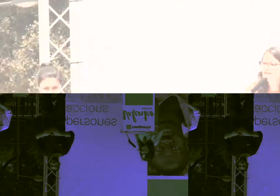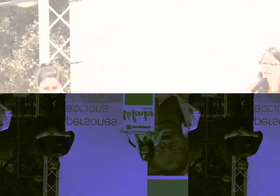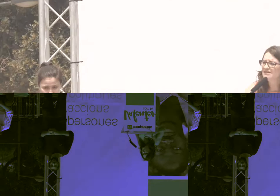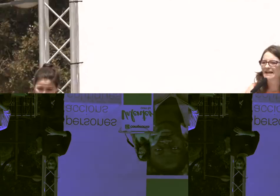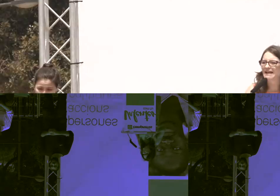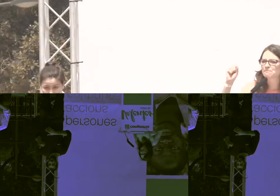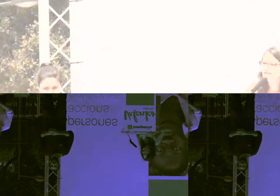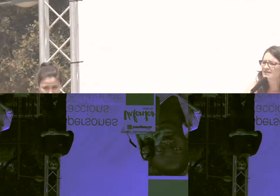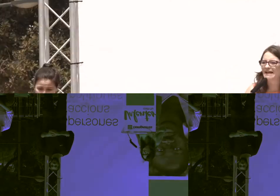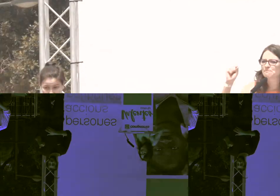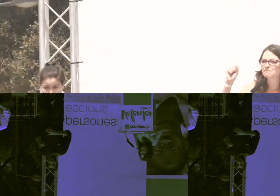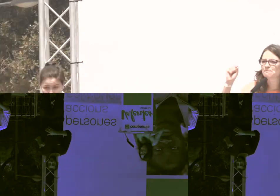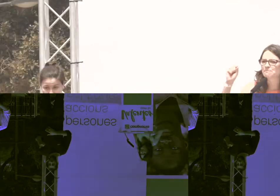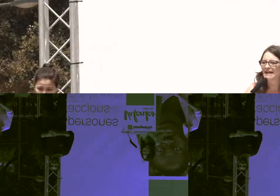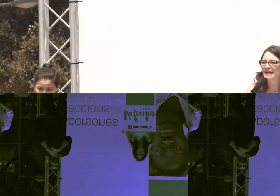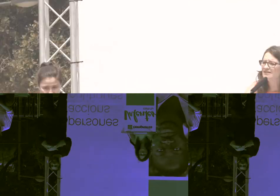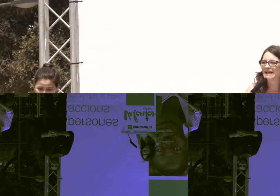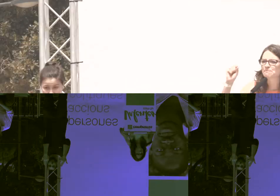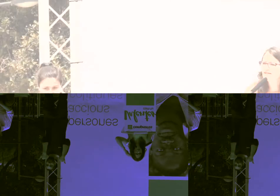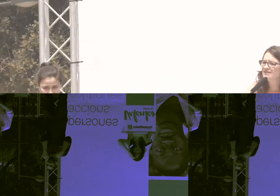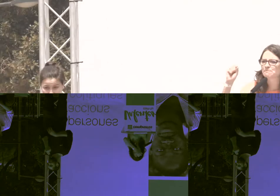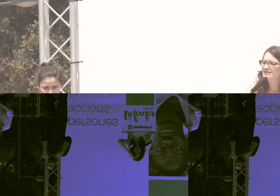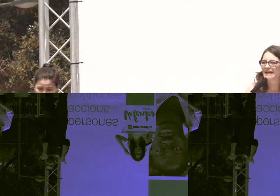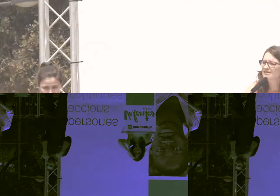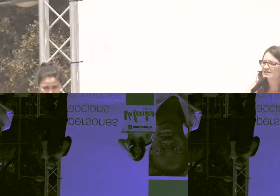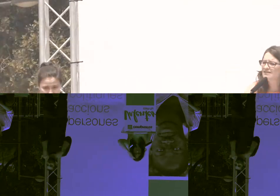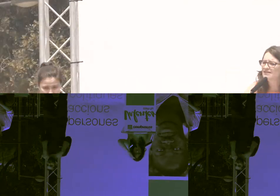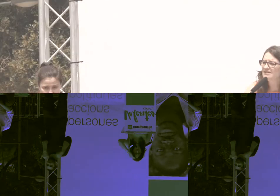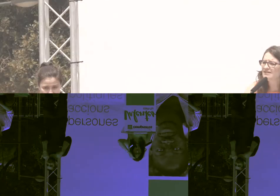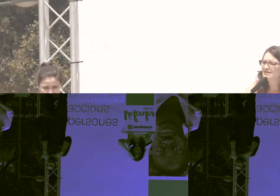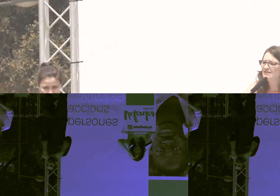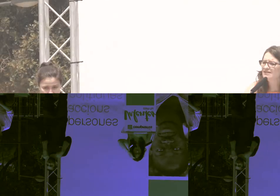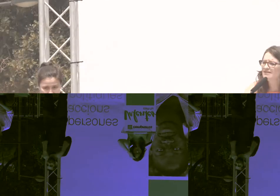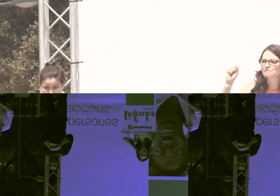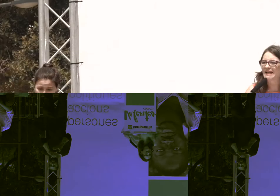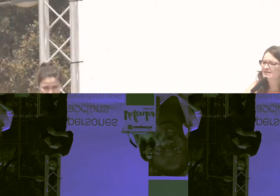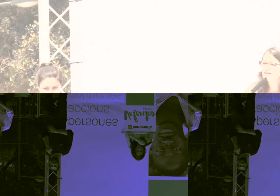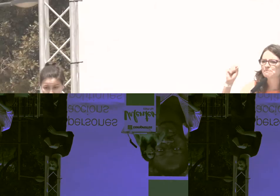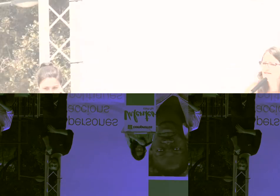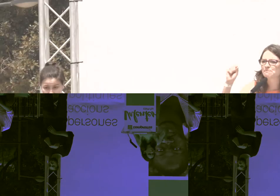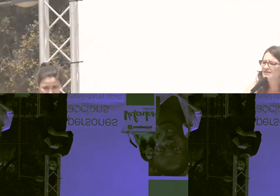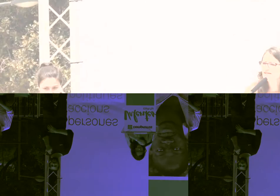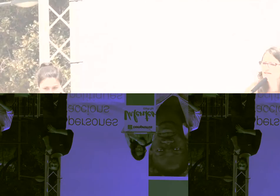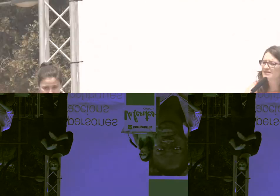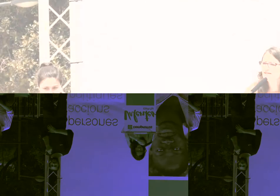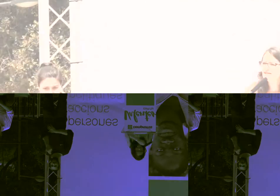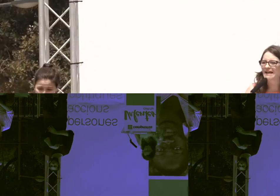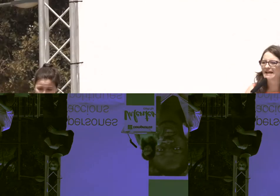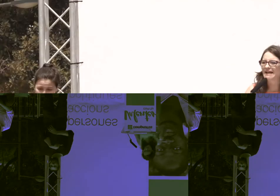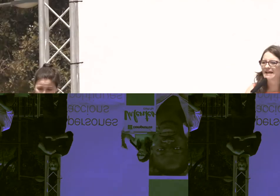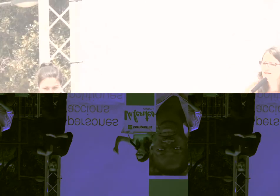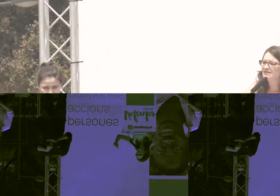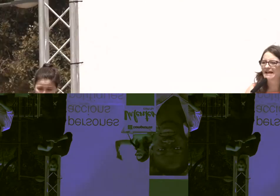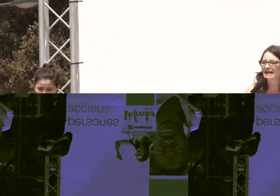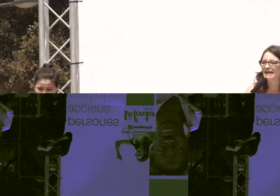Ara no tenim un govern submís a Madrid, al govern central. Tenim un govern que està dempeus, tenim un govern que està